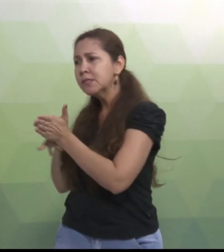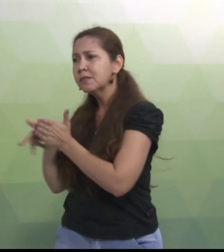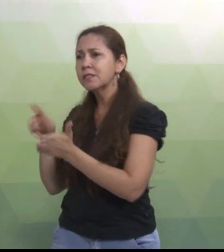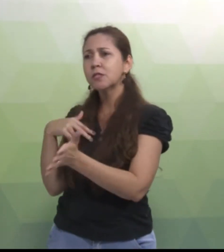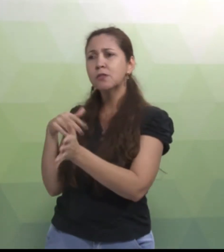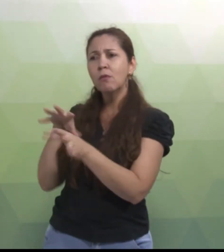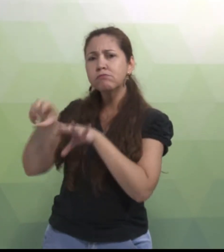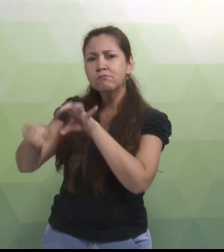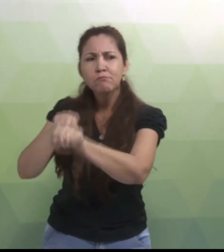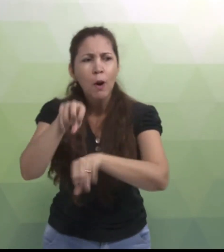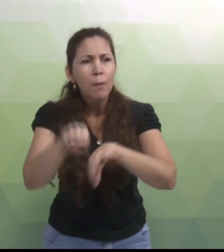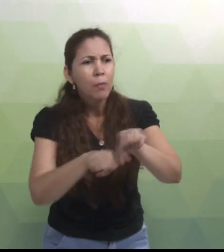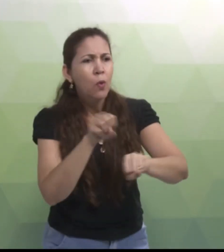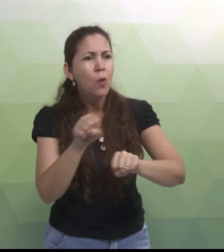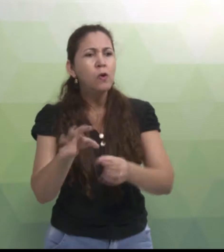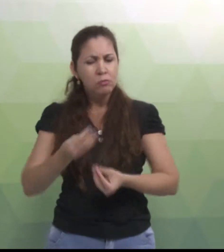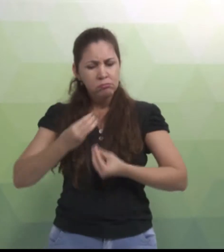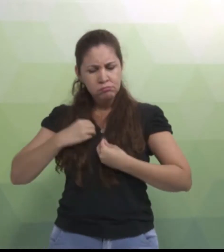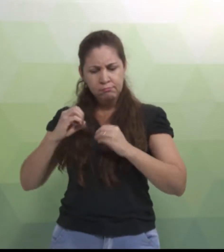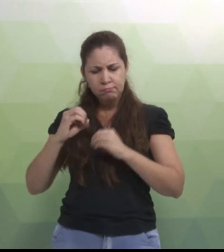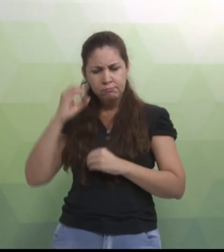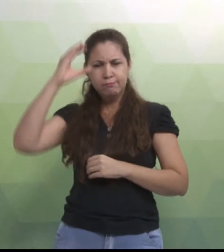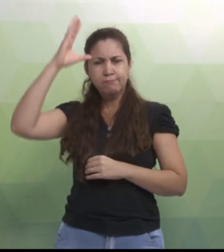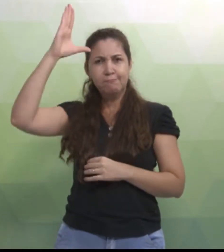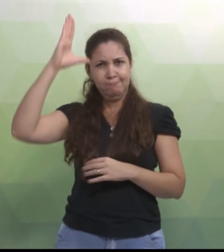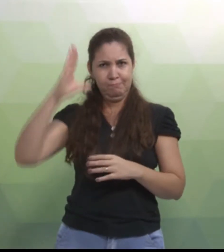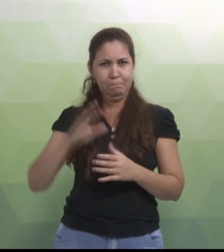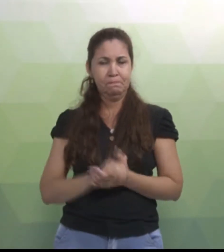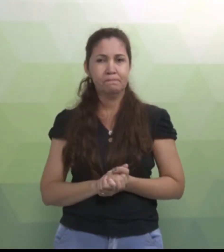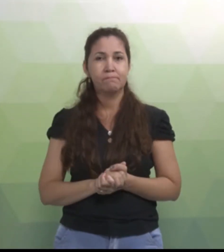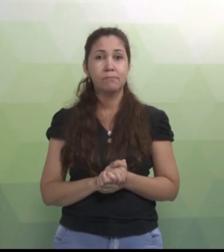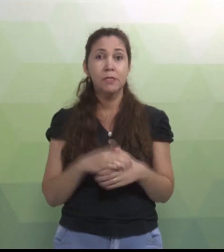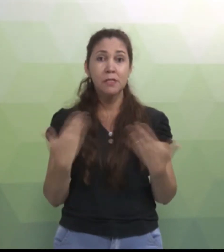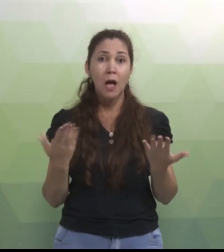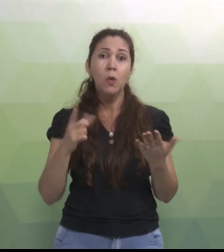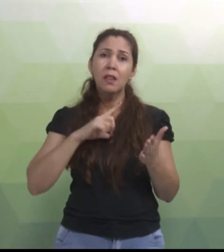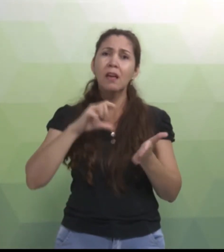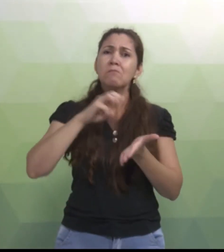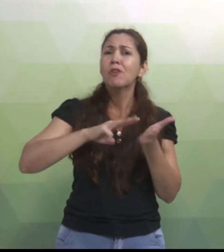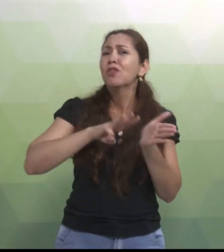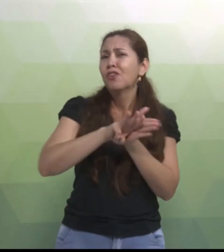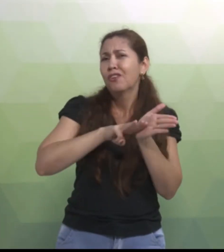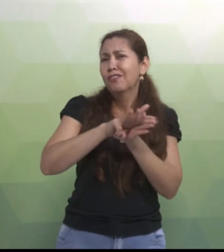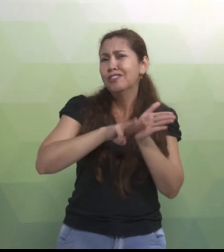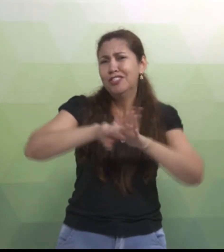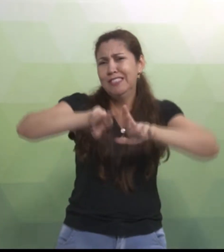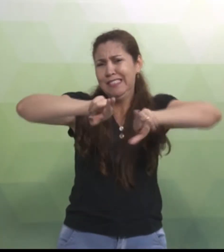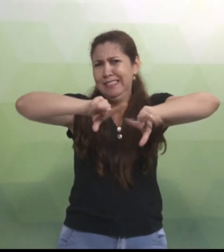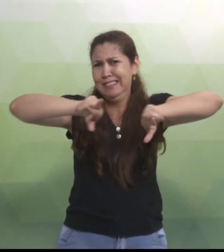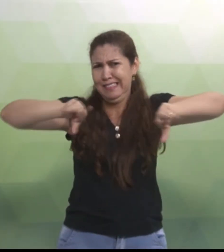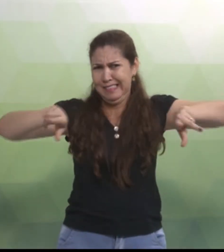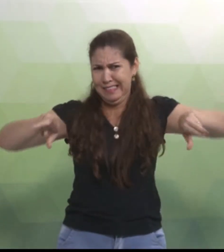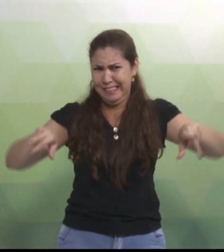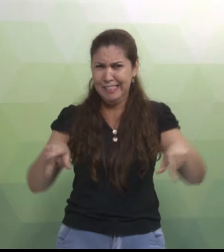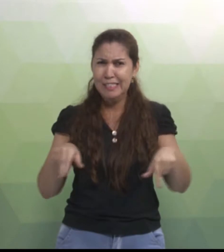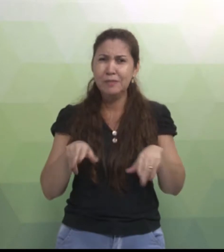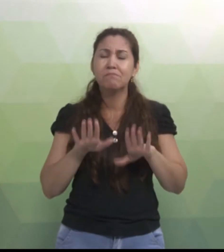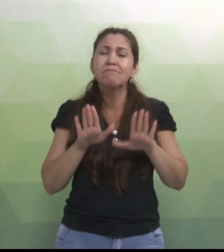ele cresce, ele adquire conhecimento. Então, com isso, temos várias metodologias no processo, de forma que você